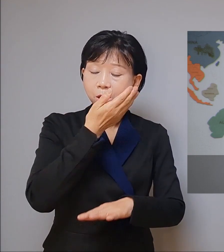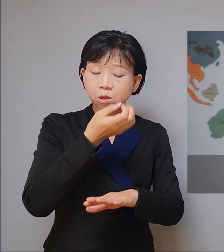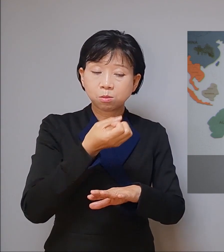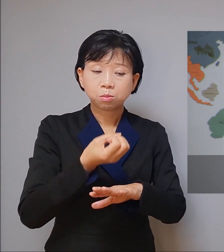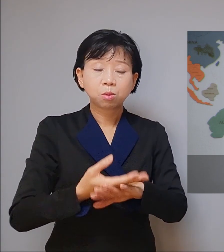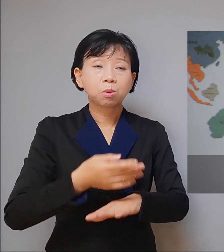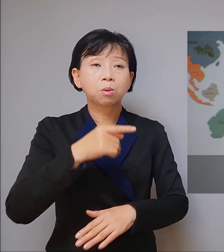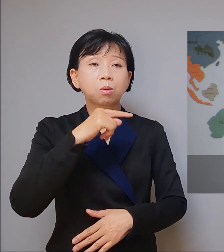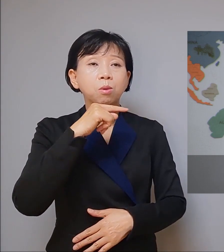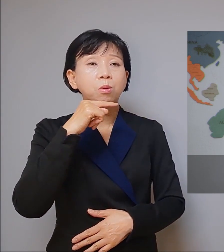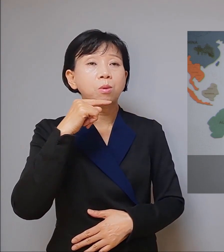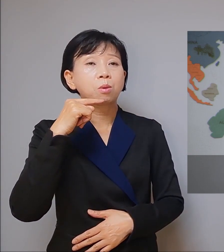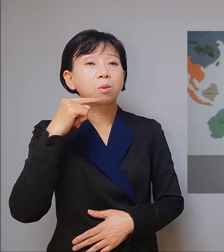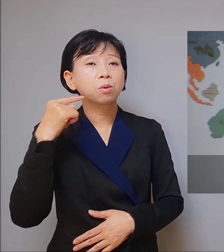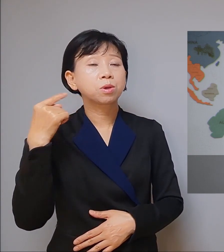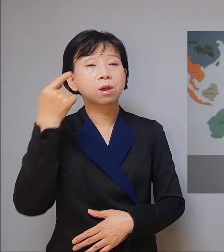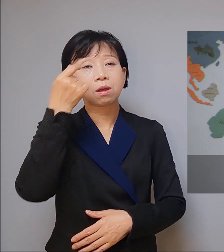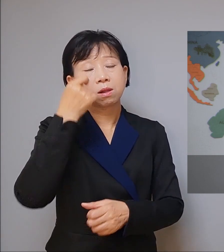십자가